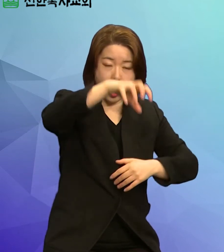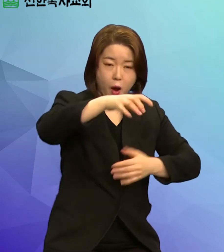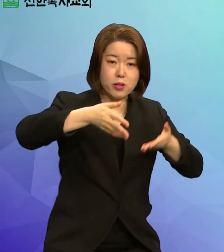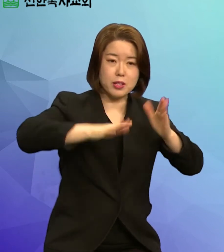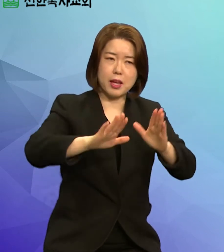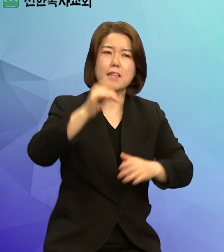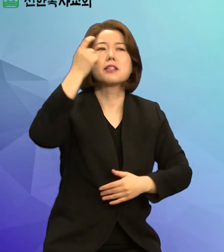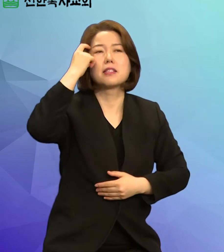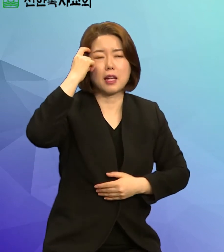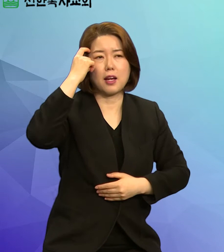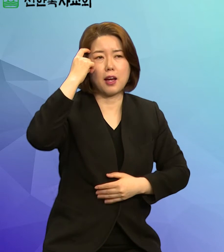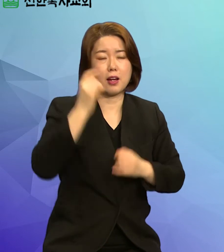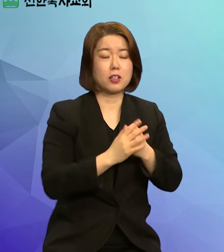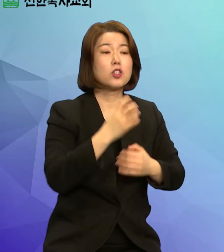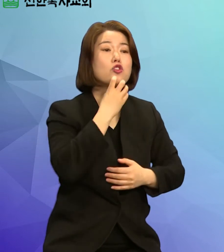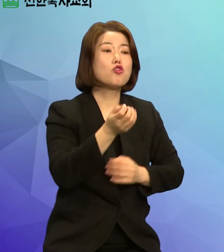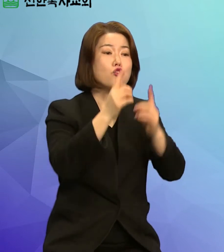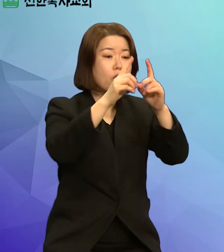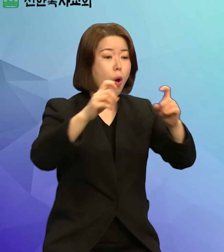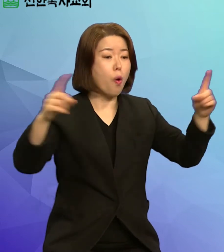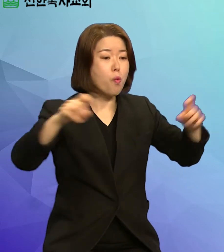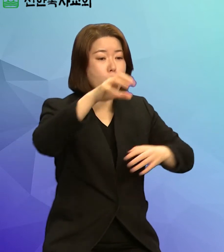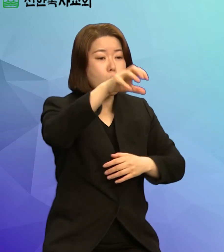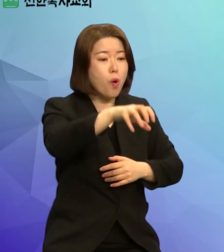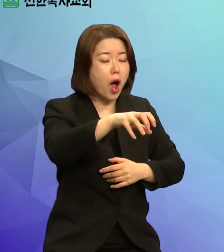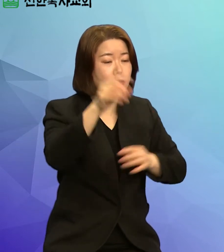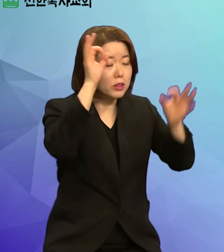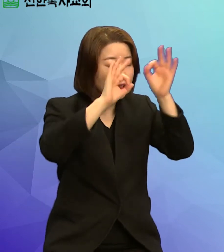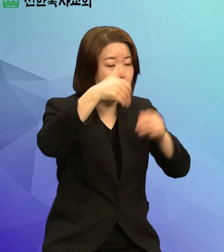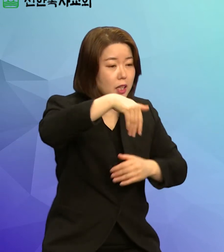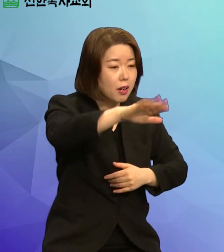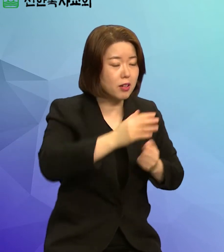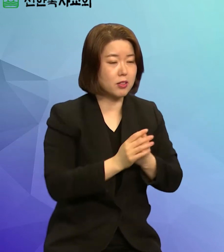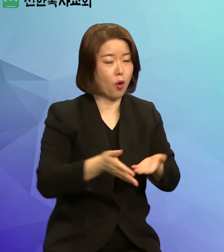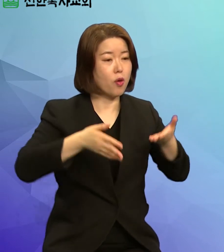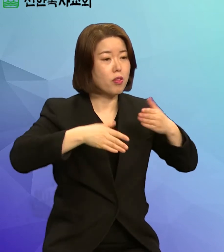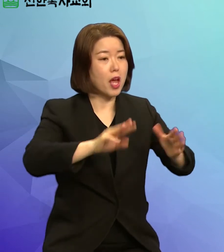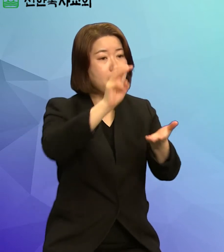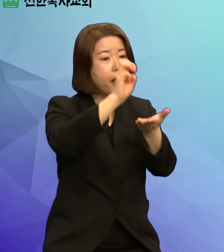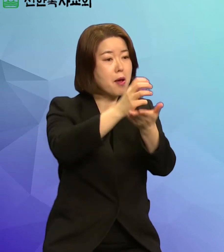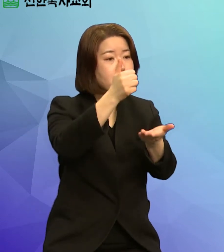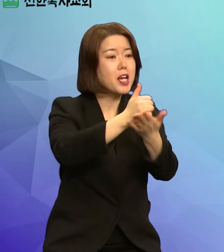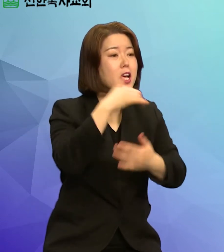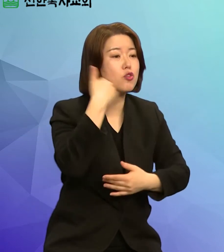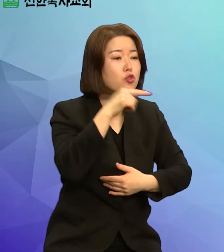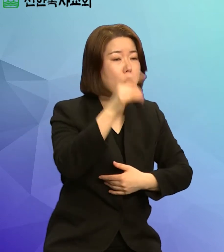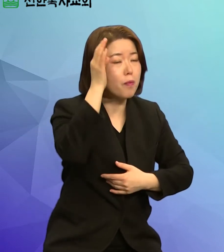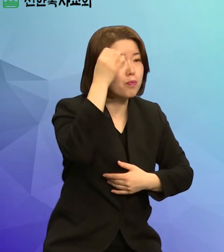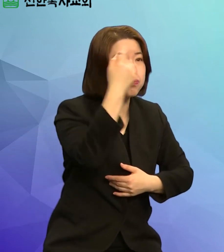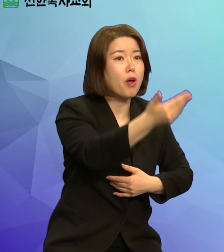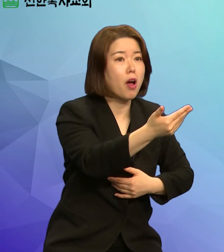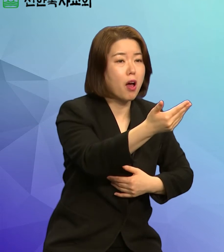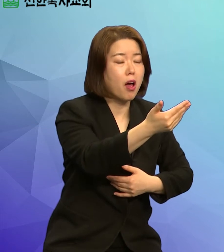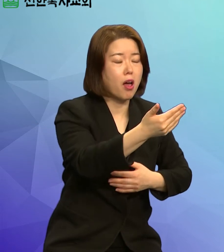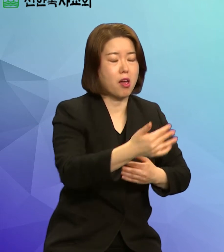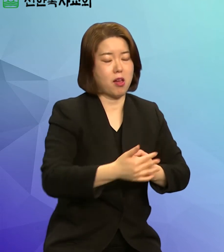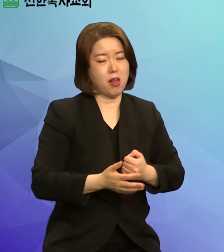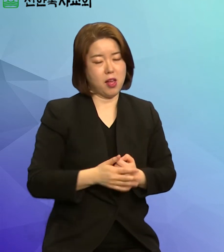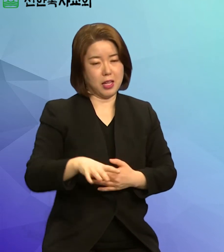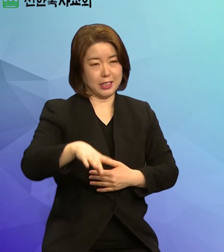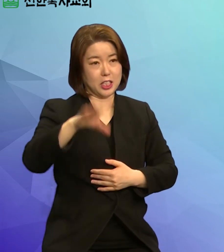생각하고 유대 왕궁에 찾아가서 태어난 메시아를 찾았으니 그 첫